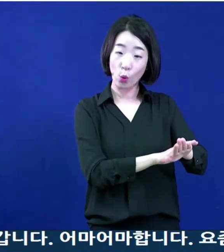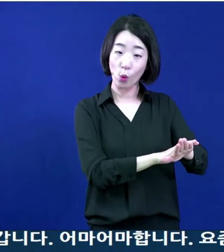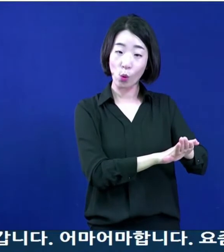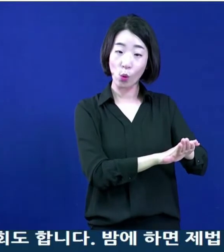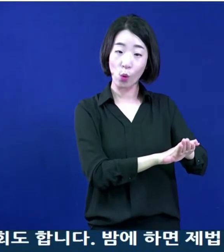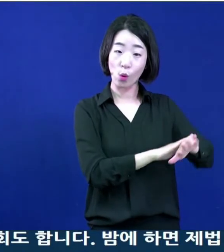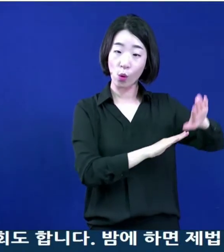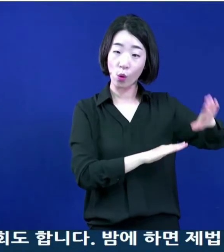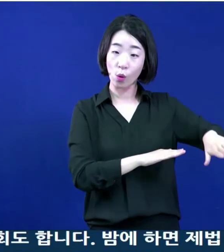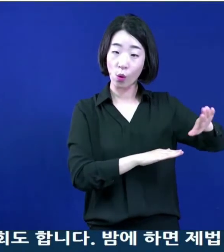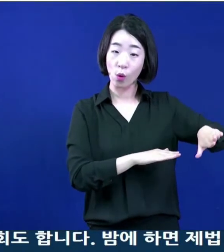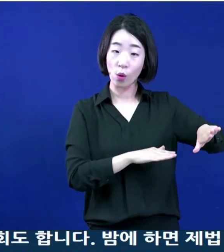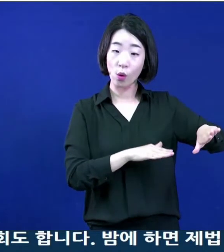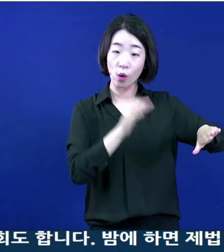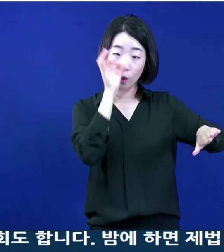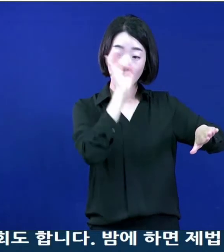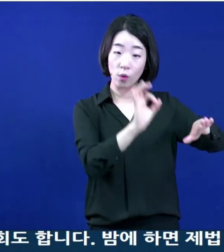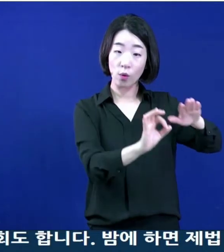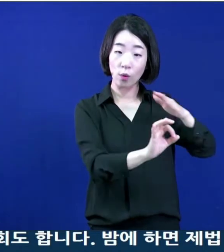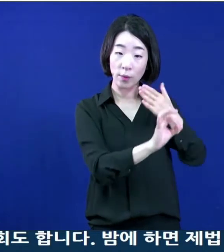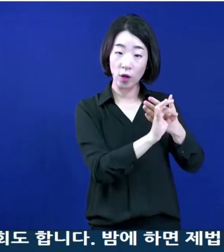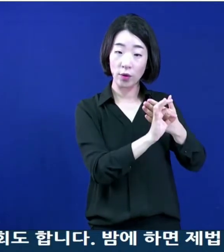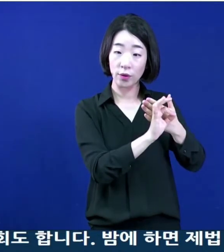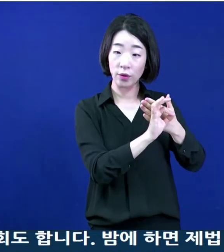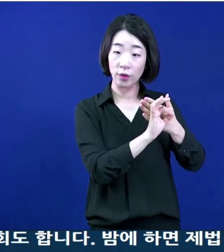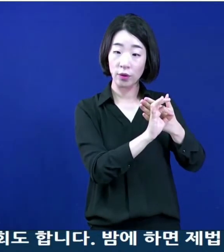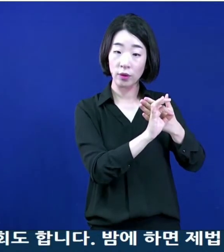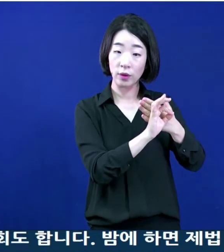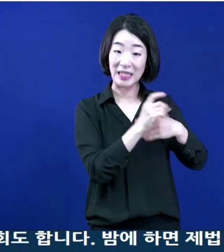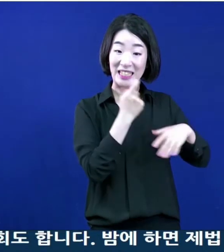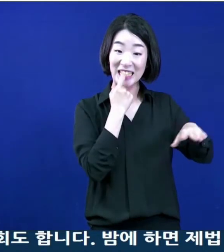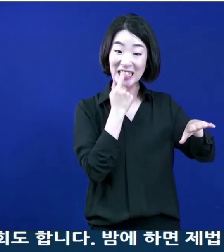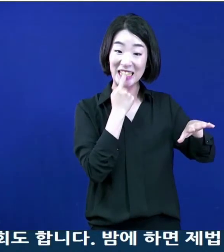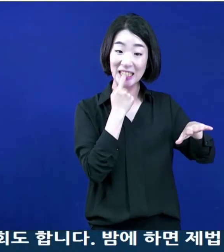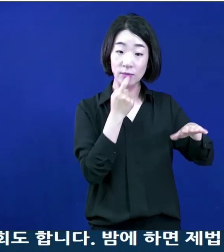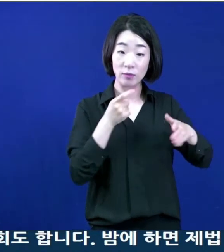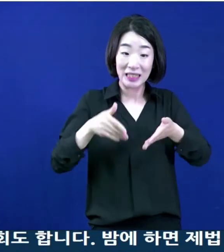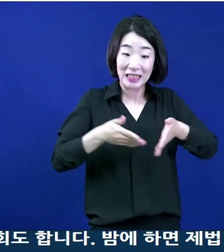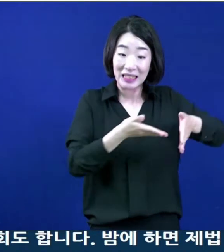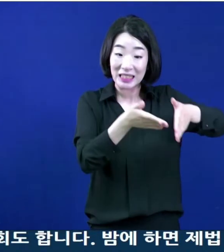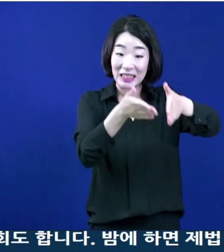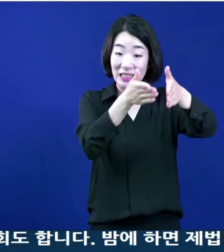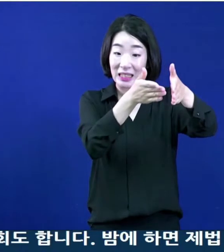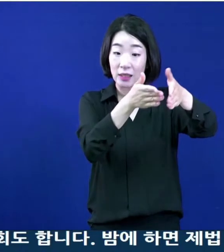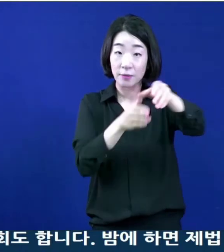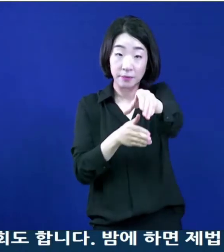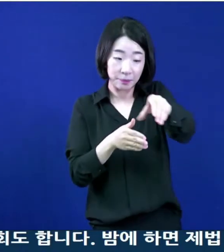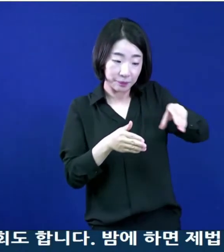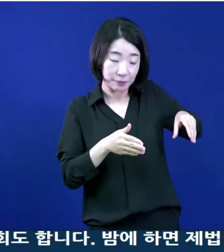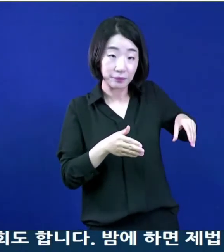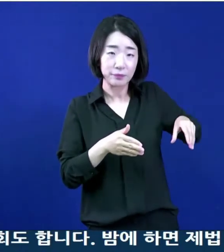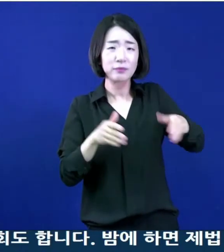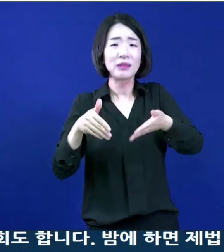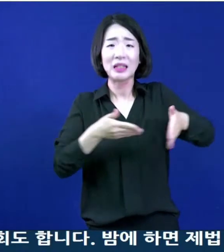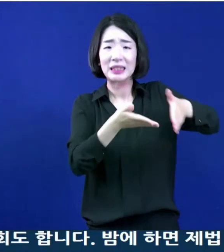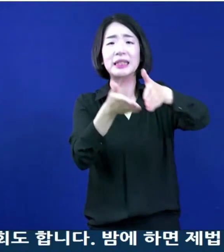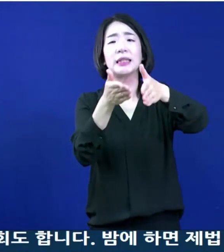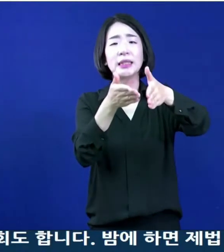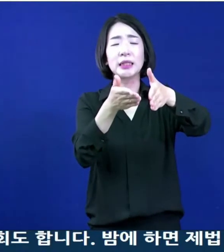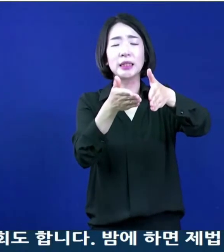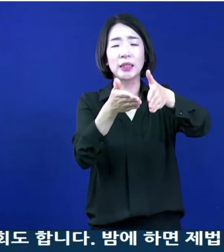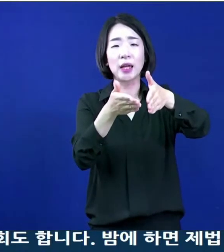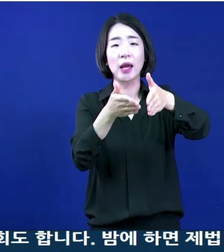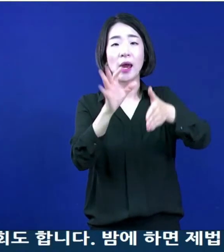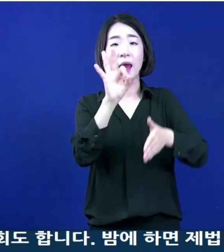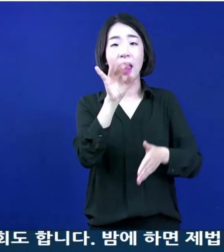하단부에 그 허연 거 보이죠? 길이에요. 길. 저게 에베소의 주된 길입니다. 메인